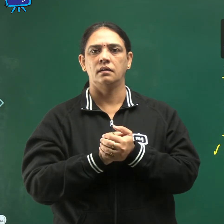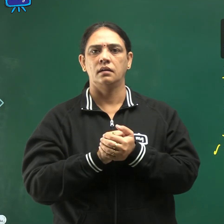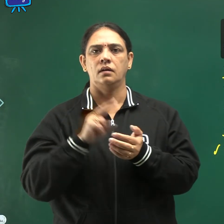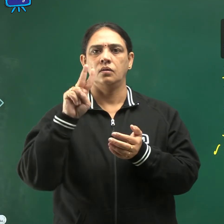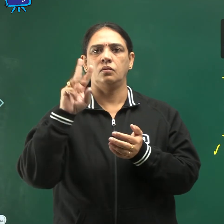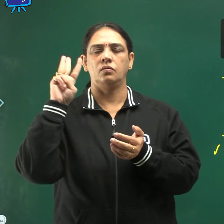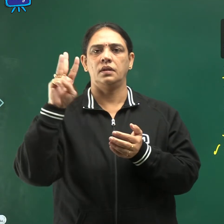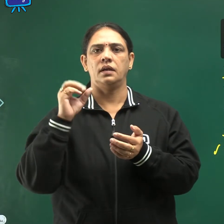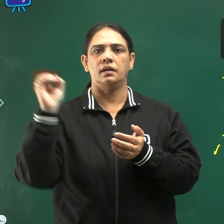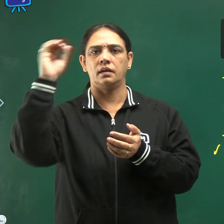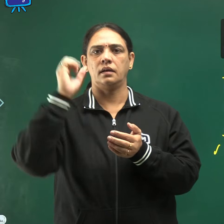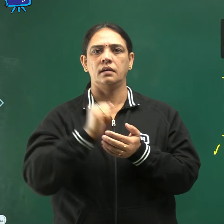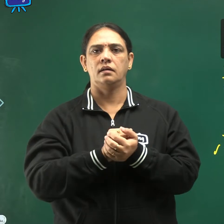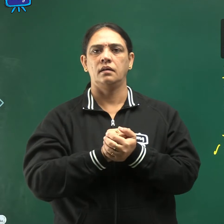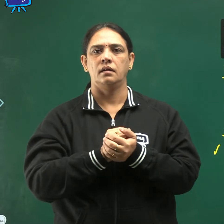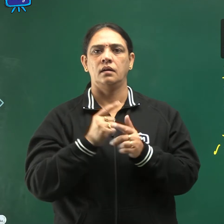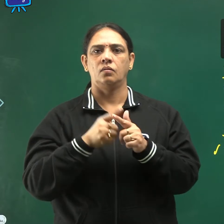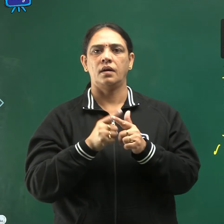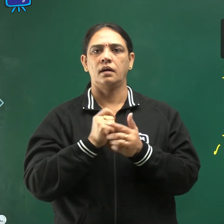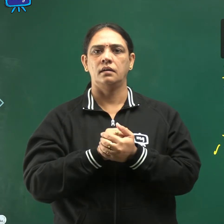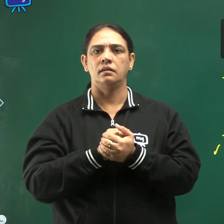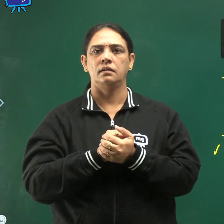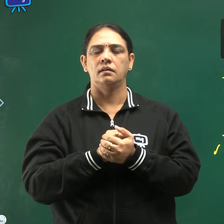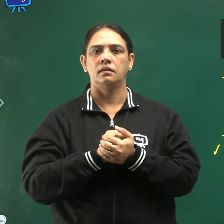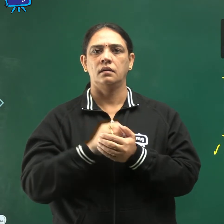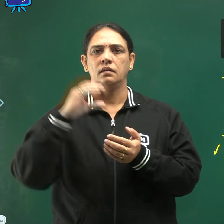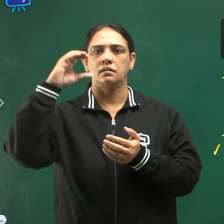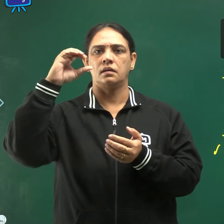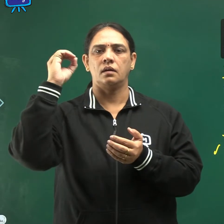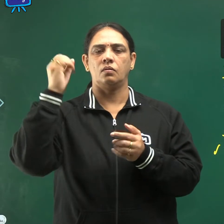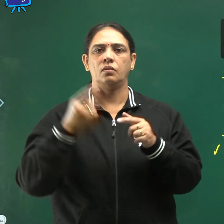23 डिग्री गुणा cot